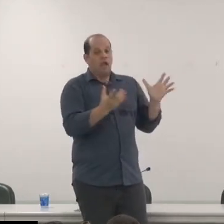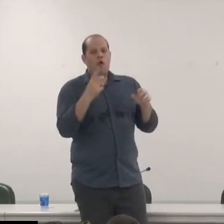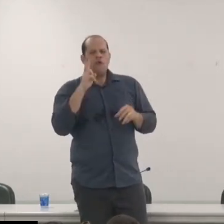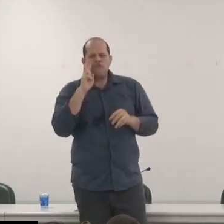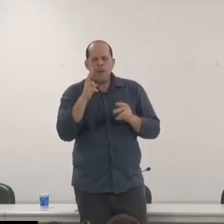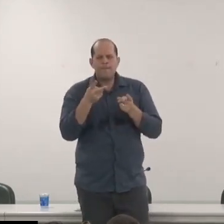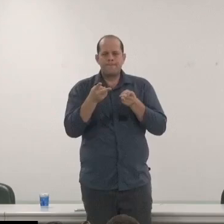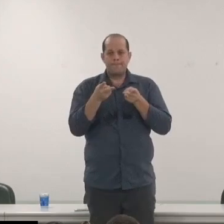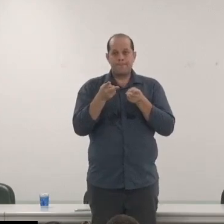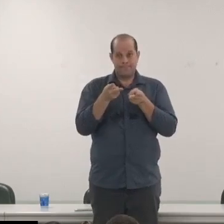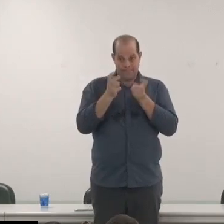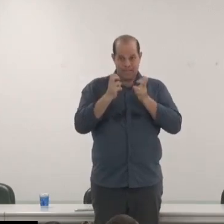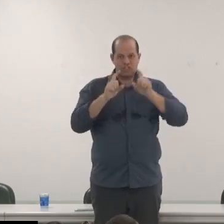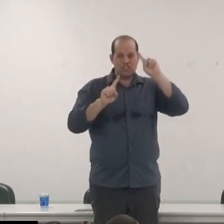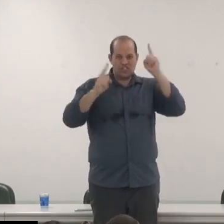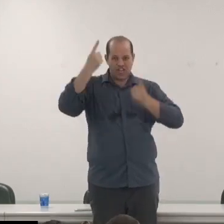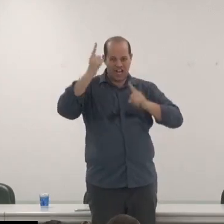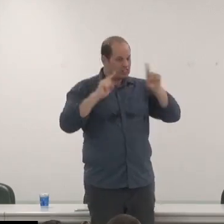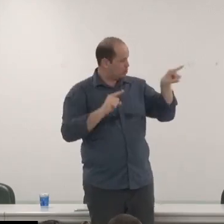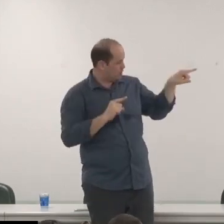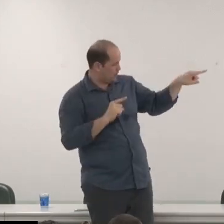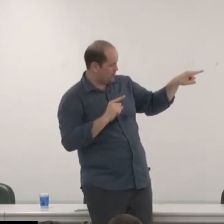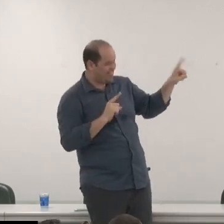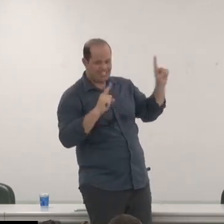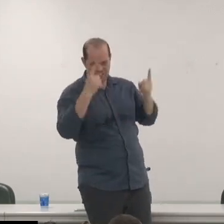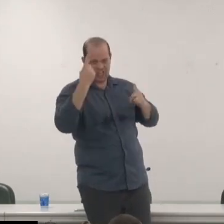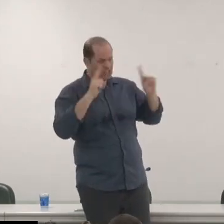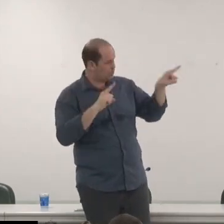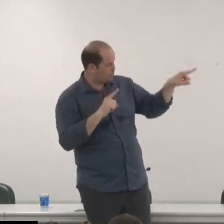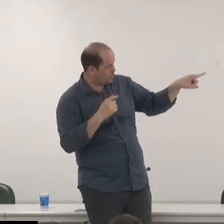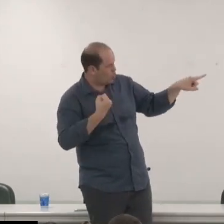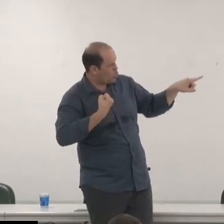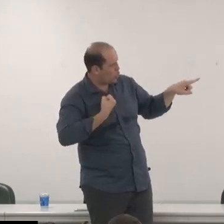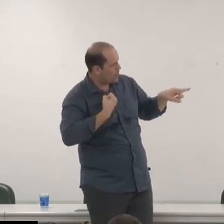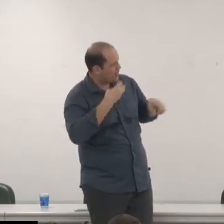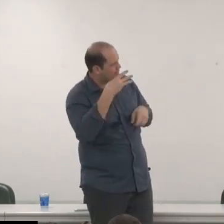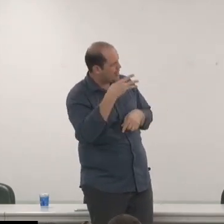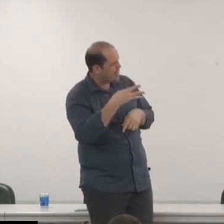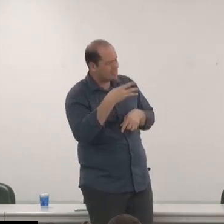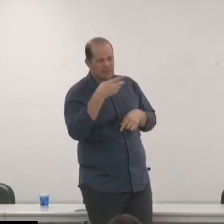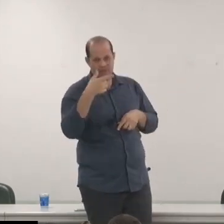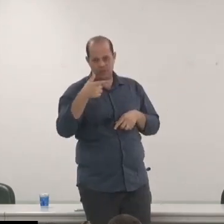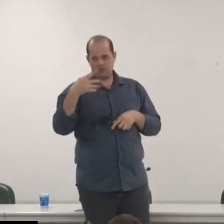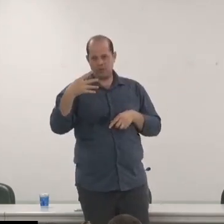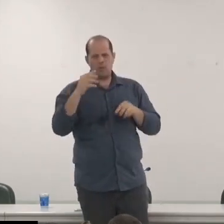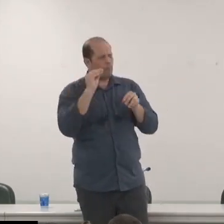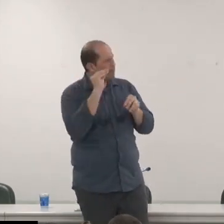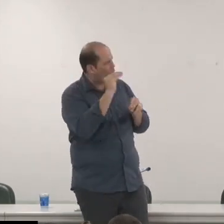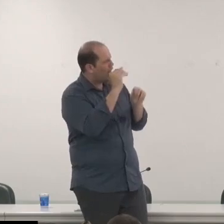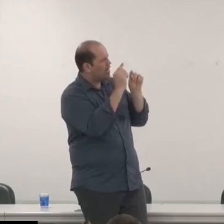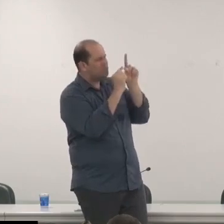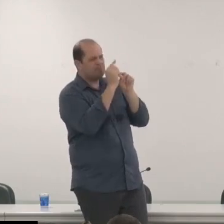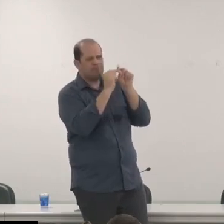lexicais selecionados para entrar na tese foram 159. Gestos, a gente pode ver que a gente